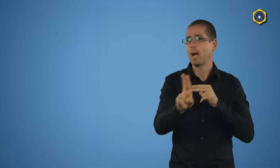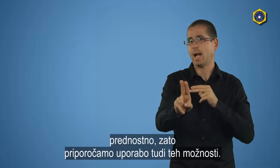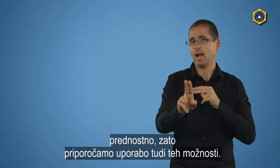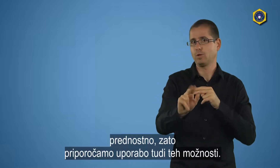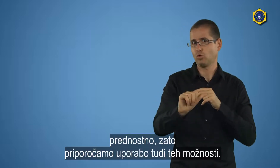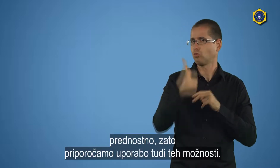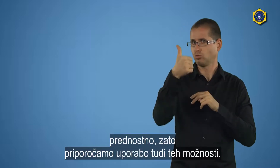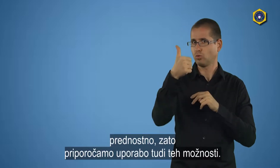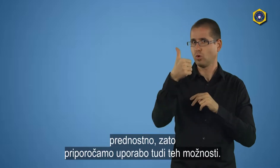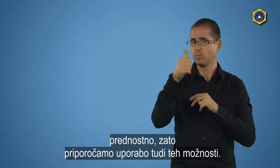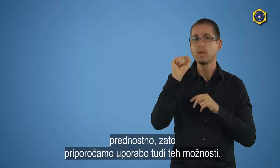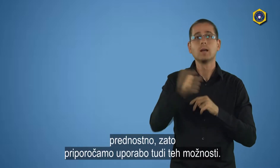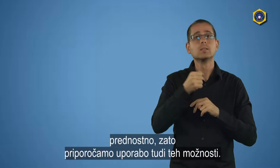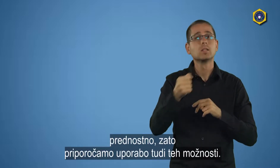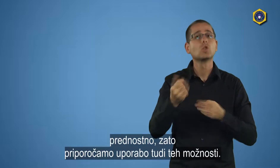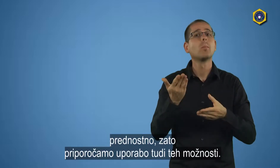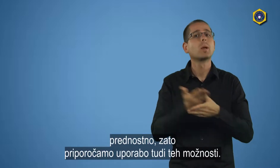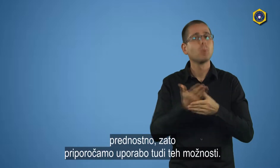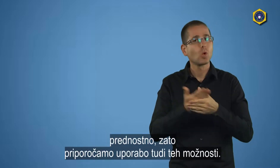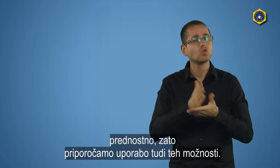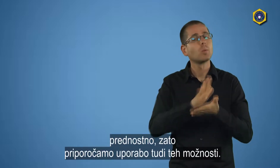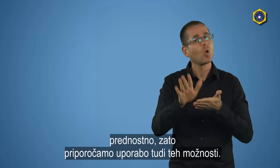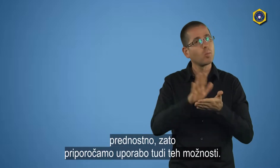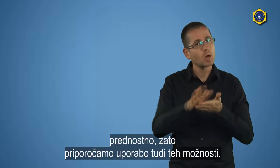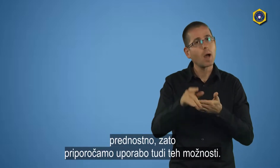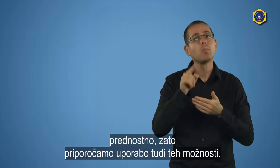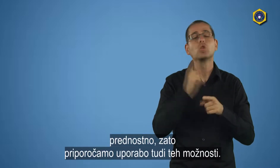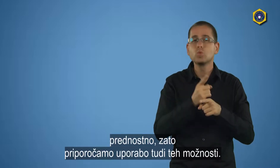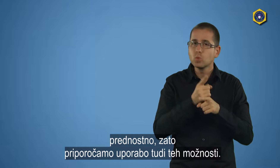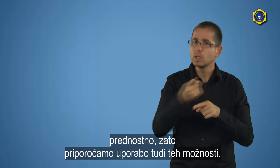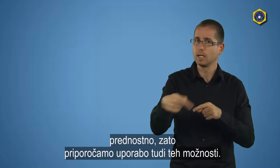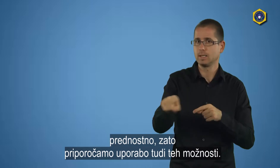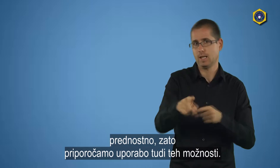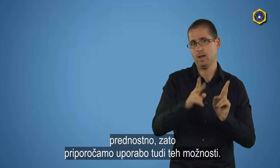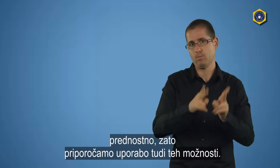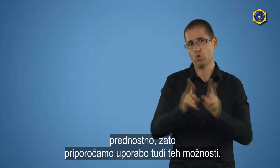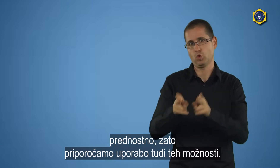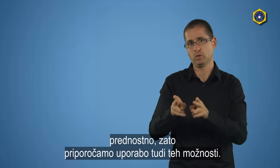prednostno, zato priporočamo uporabo tudi teh možnosti.